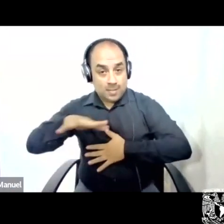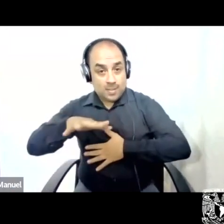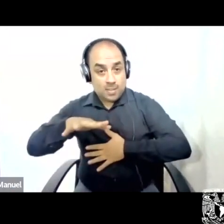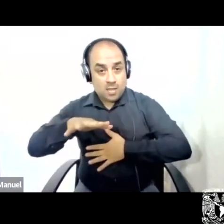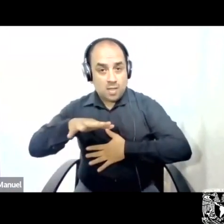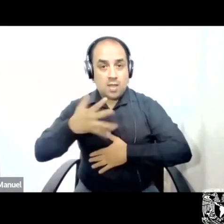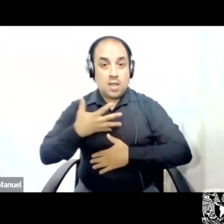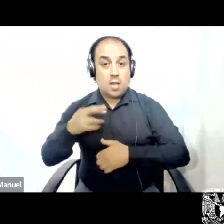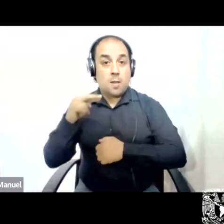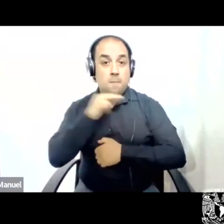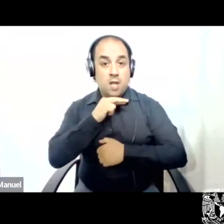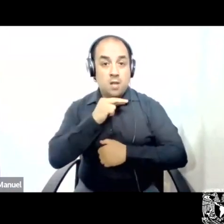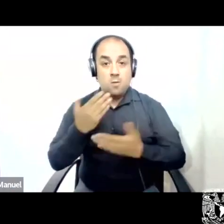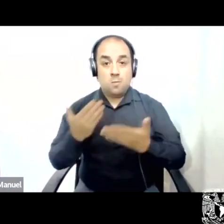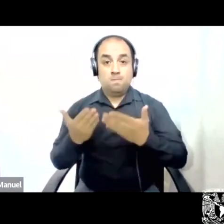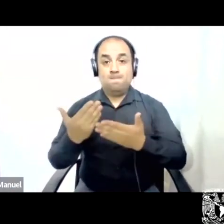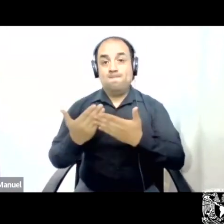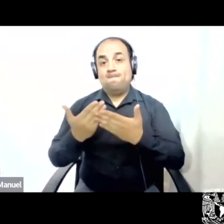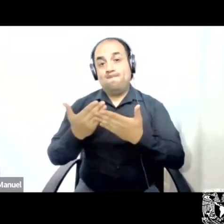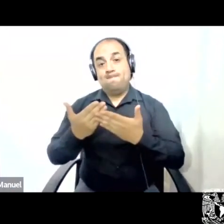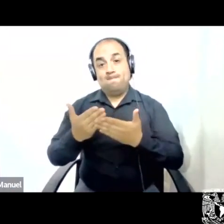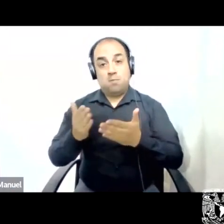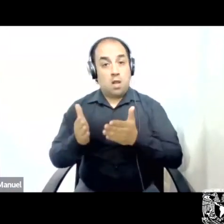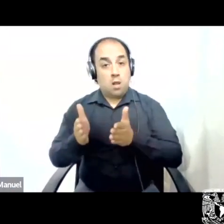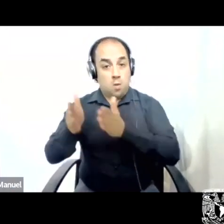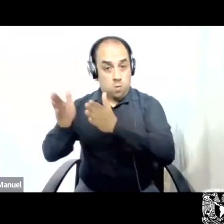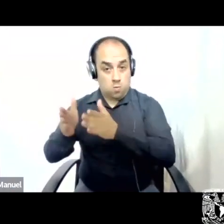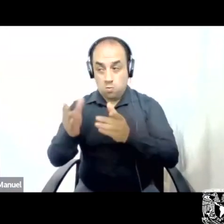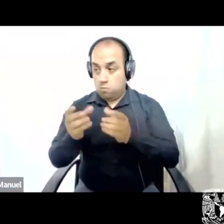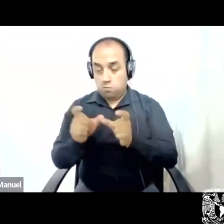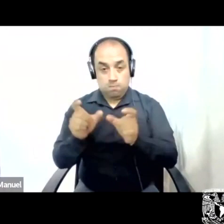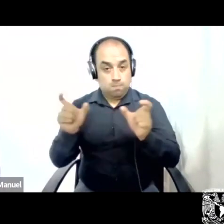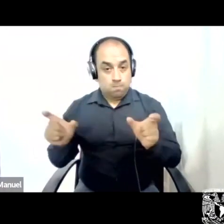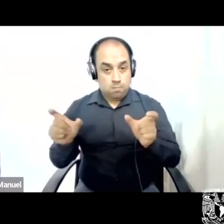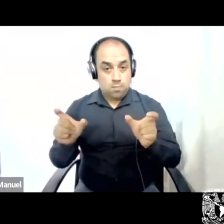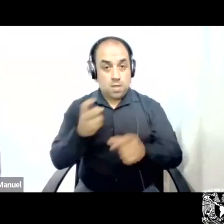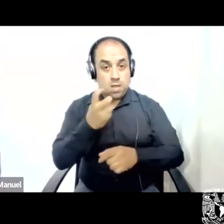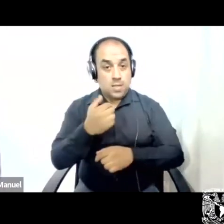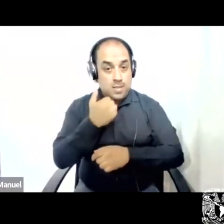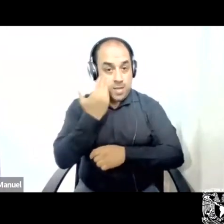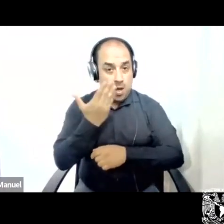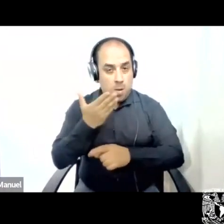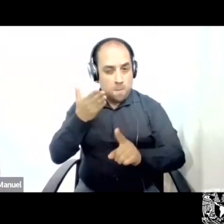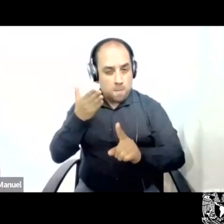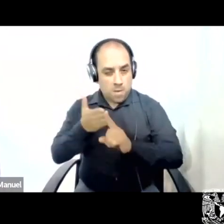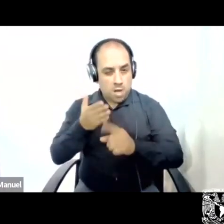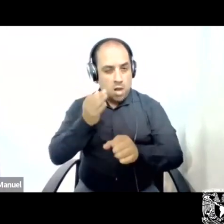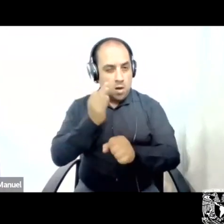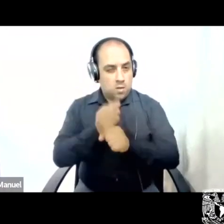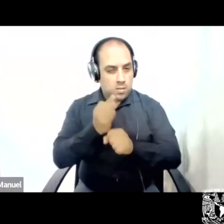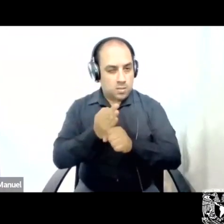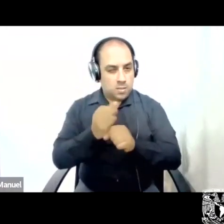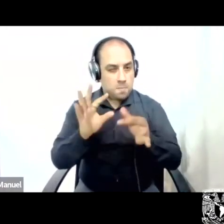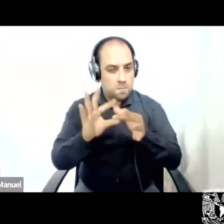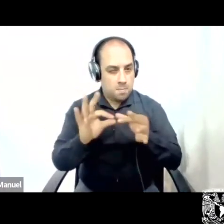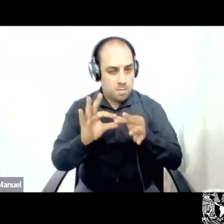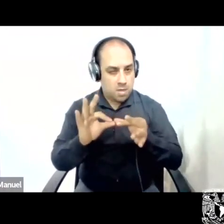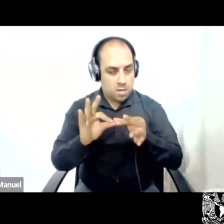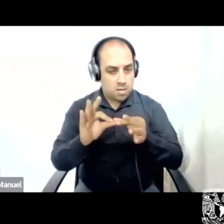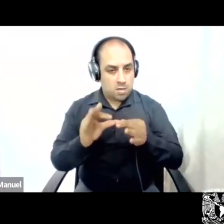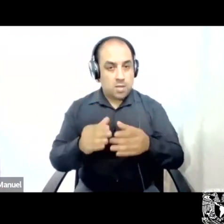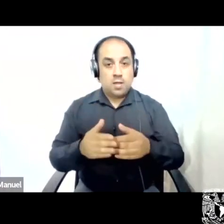más rápido que en otros, ¿no? Y ahí es donde quiero centrar un poco mi atención ahorita en la